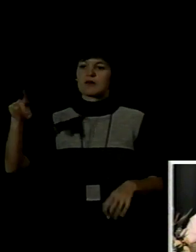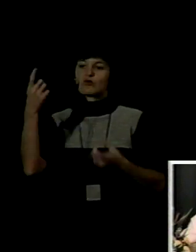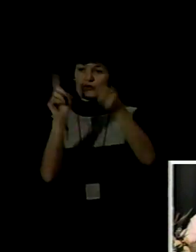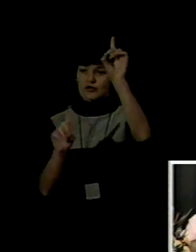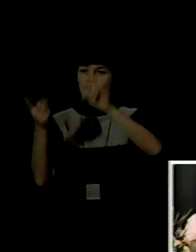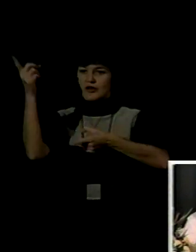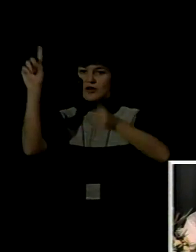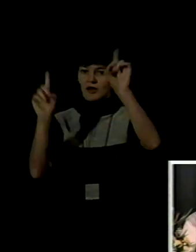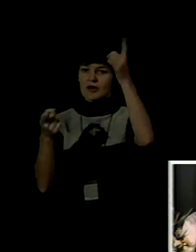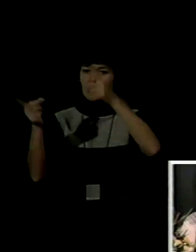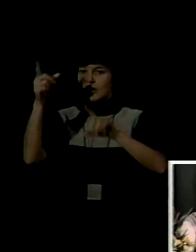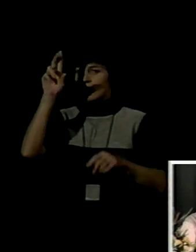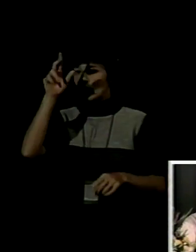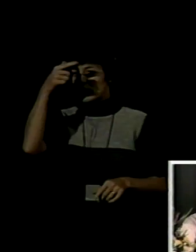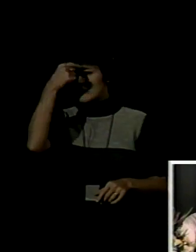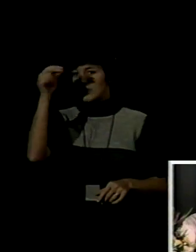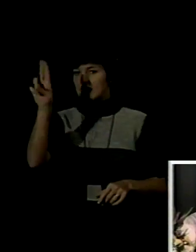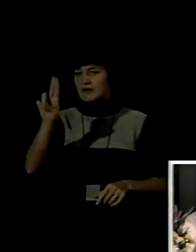Gracias.